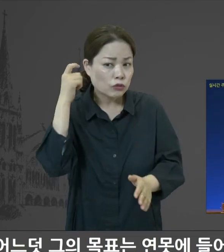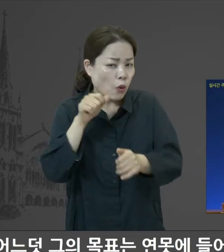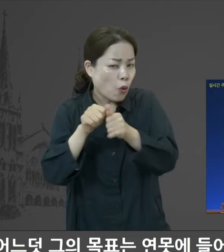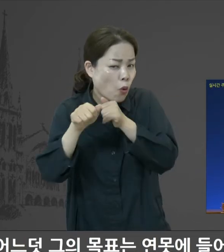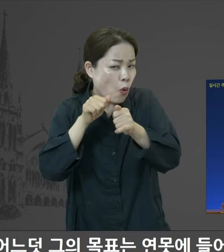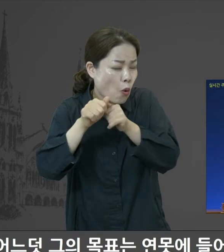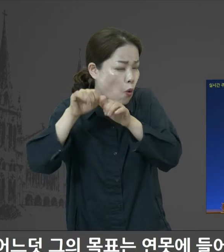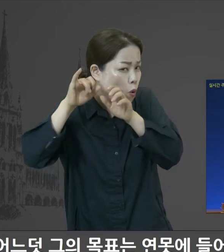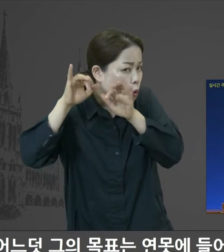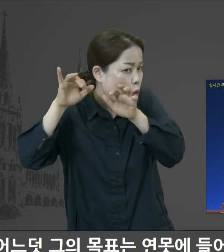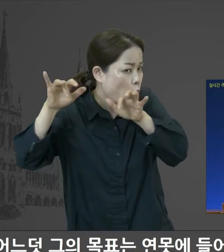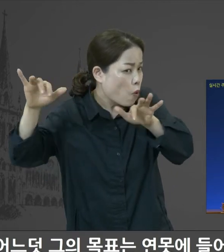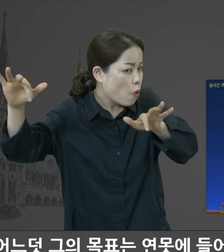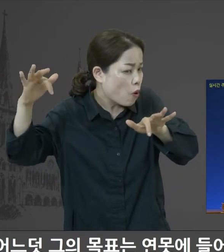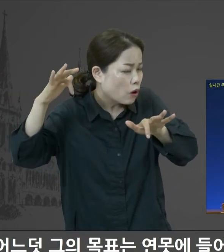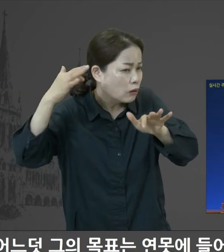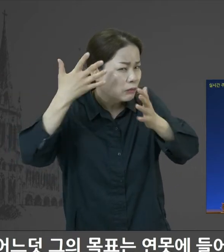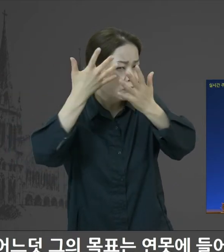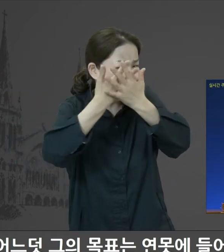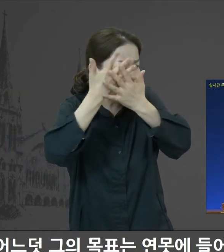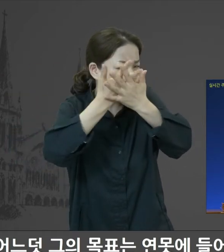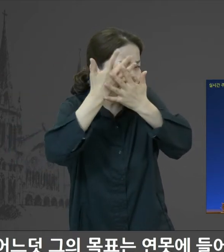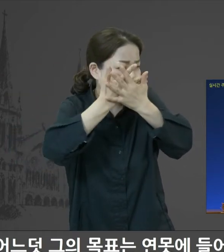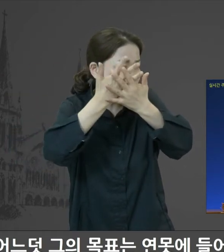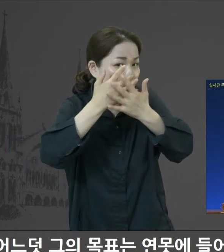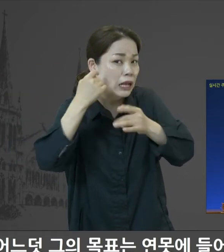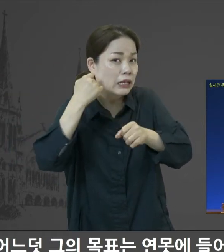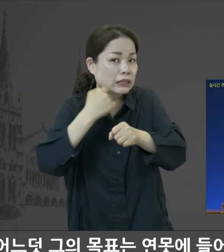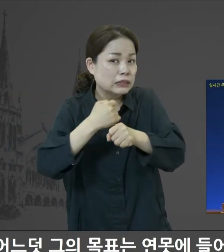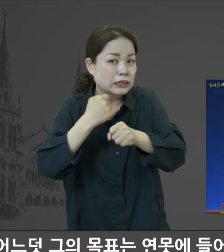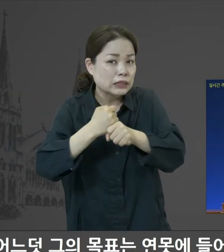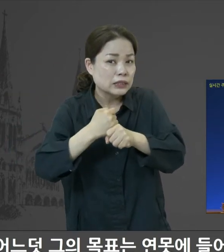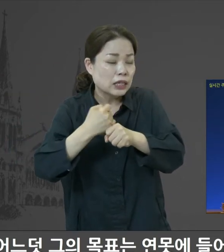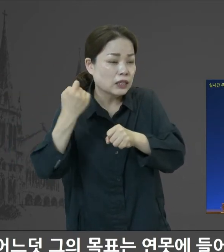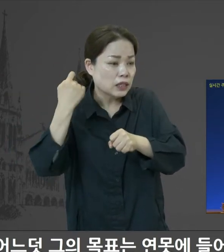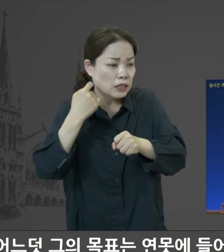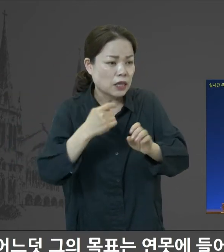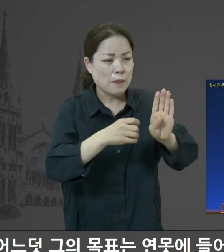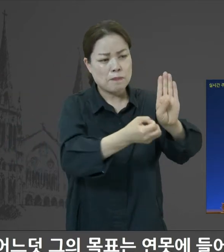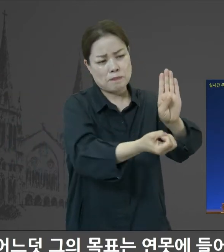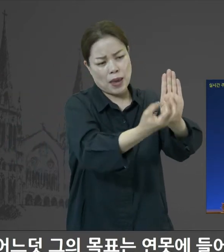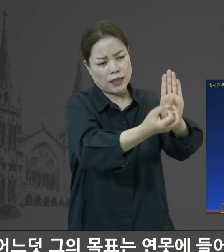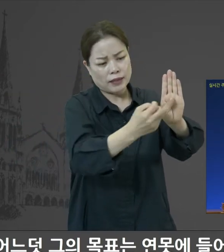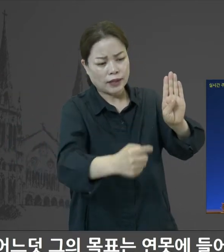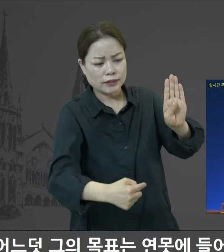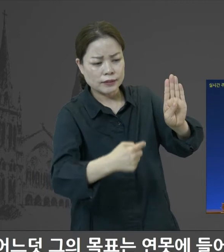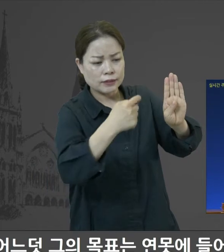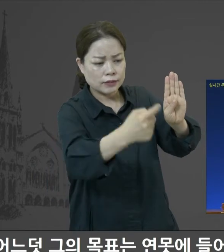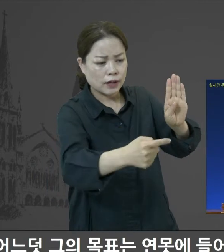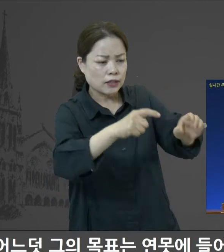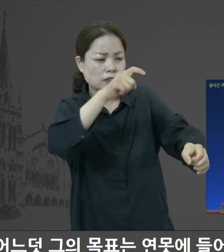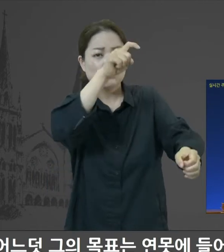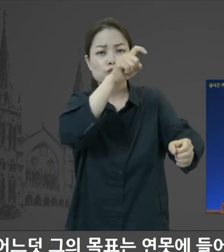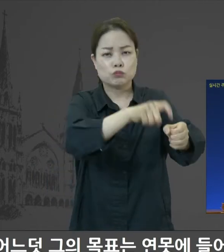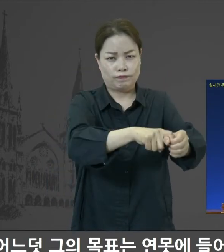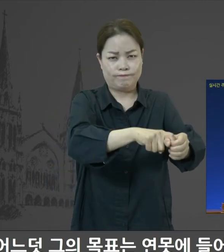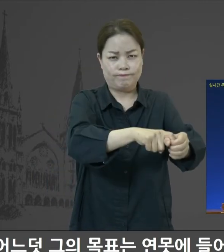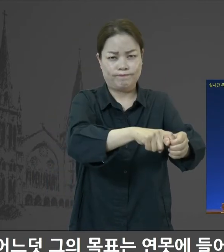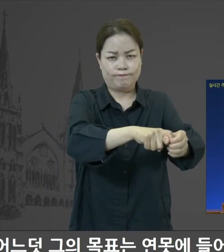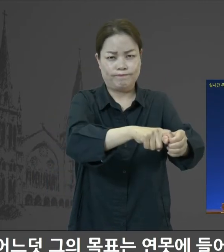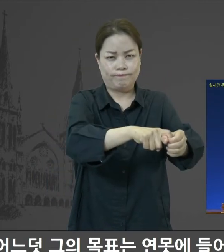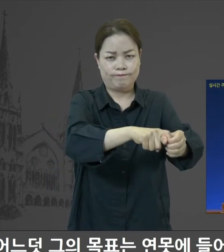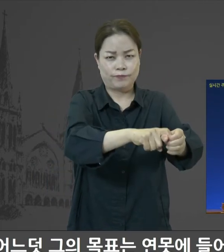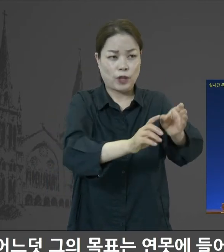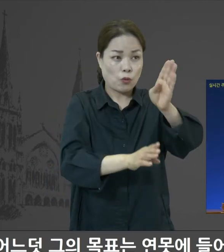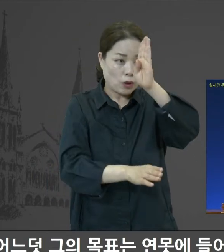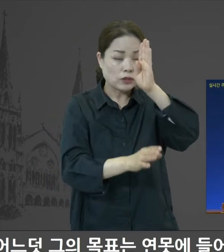소문, 불확실한 그 소문에 의해서 이제는 베데스다로 들어가는 것이 그의 목표가